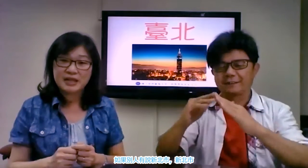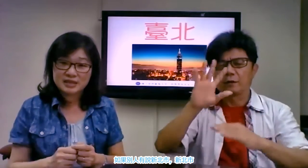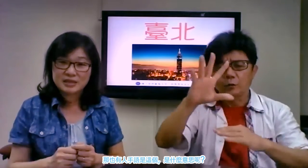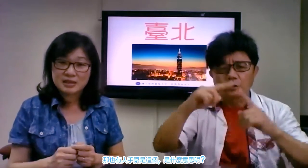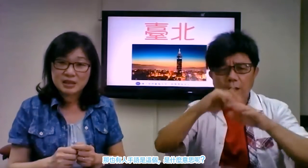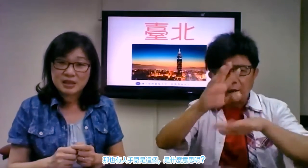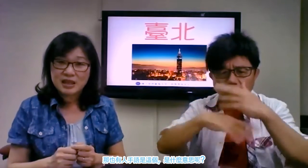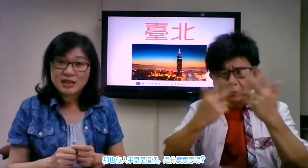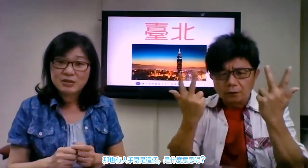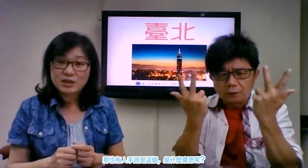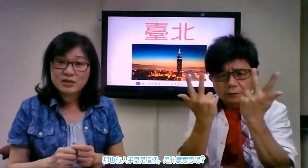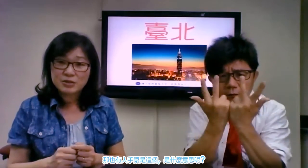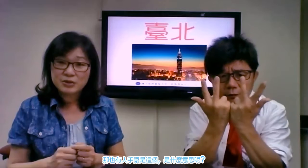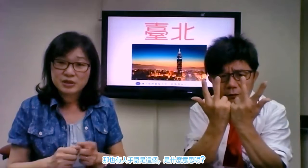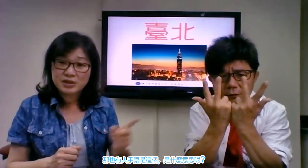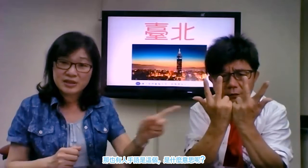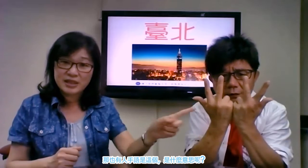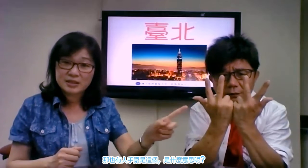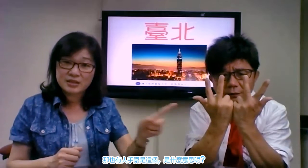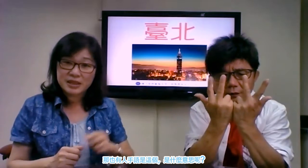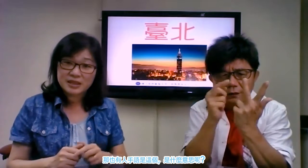市，那也有人手语是这个是什么意思呢？